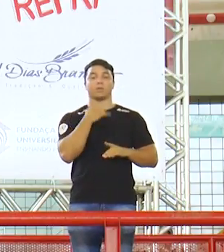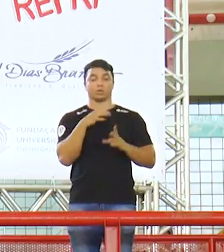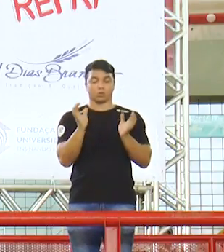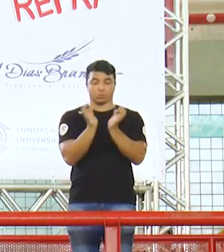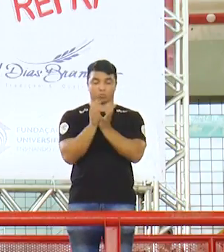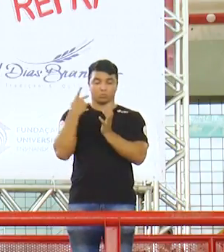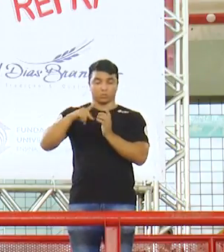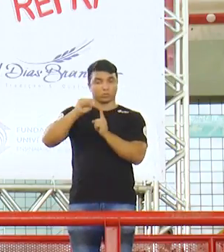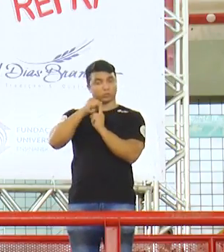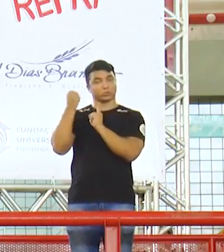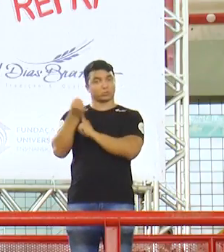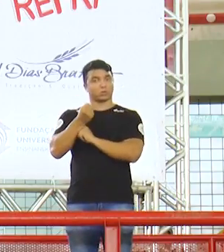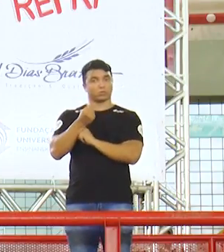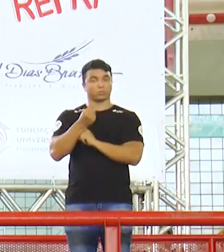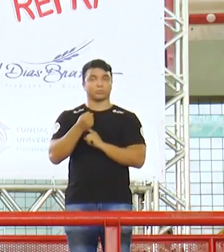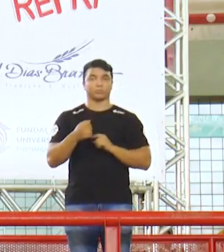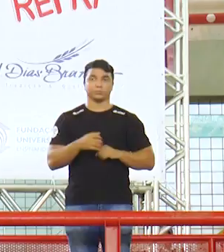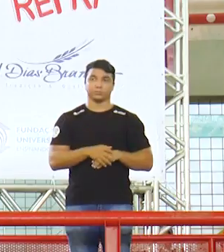grupo social.